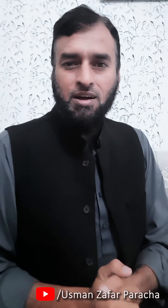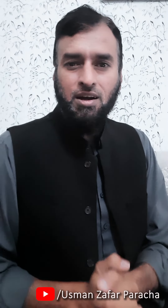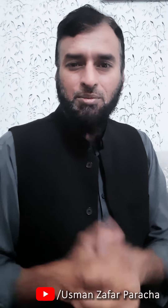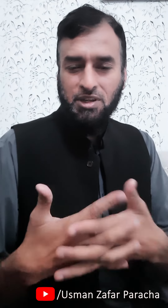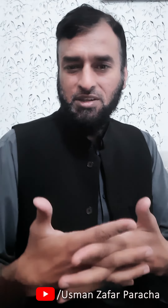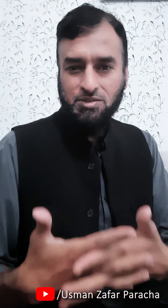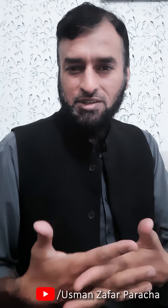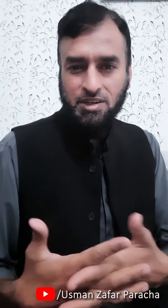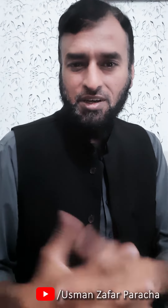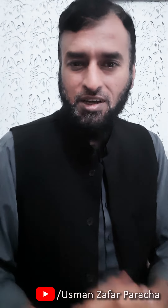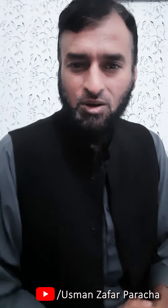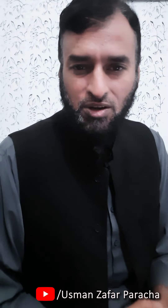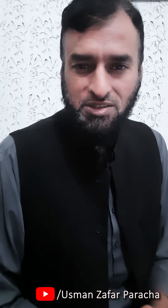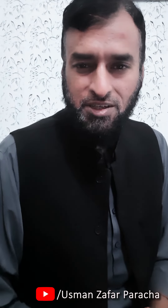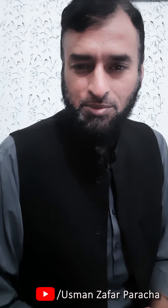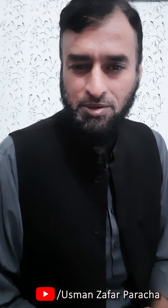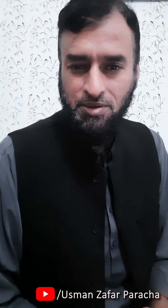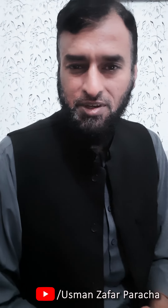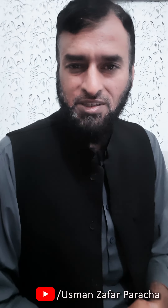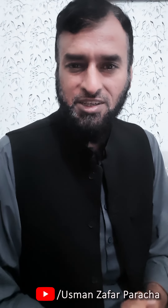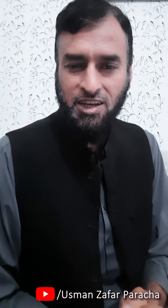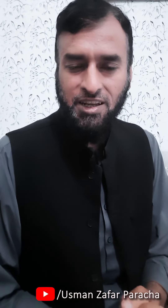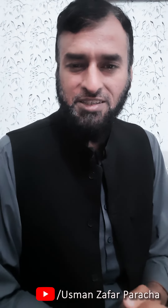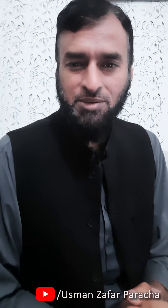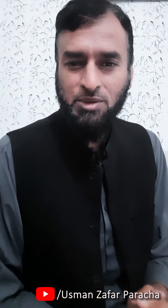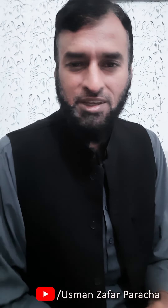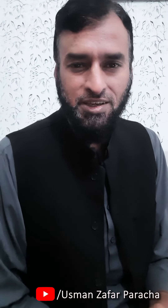मेरी तरफ से और इस डे में इंशाल्लाह नेक्स्ट टाइम मिलेंगे.